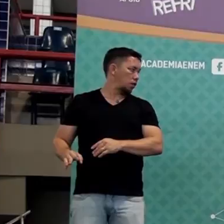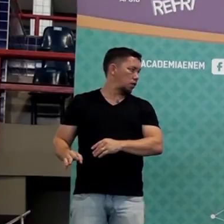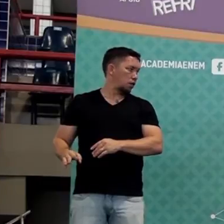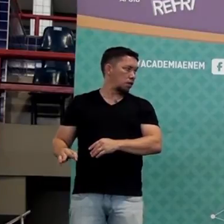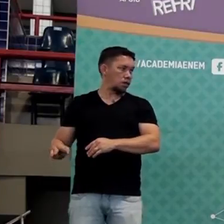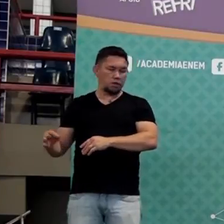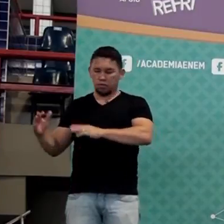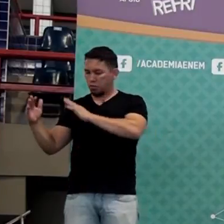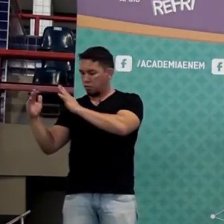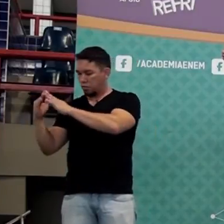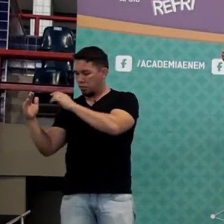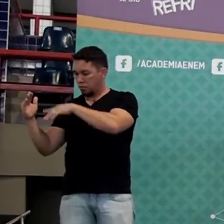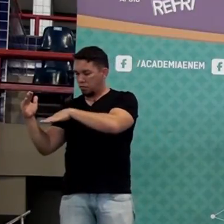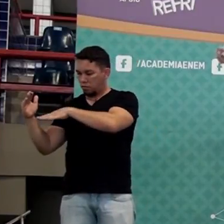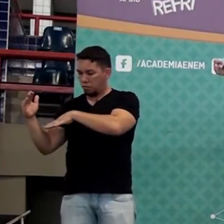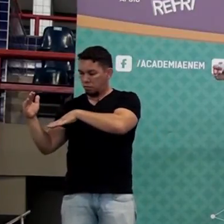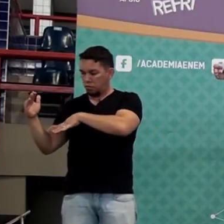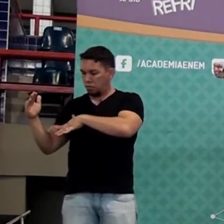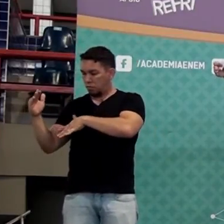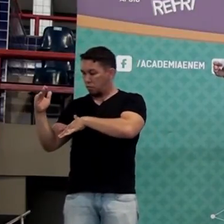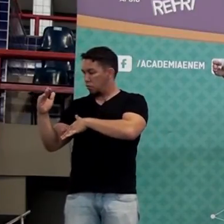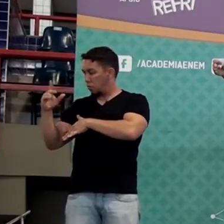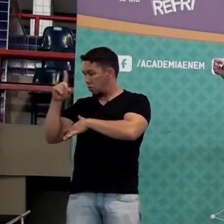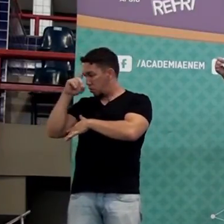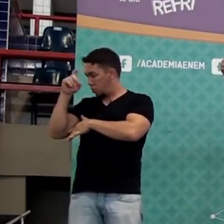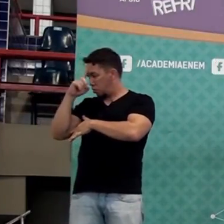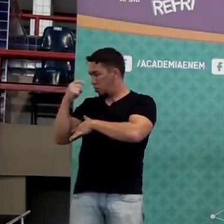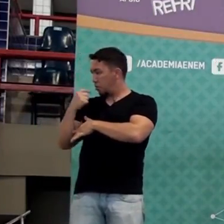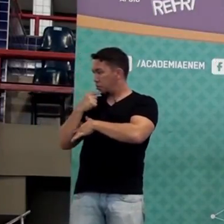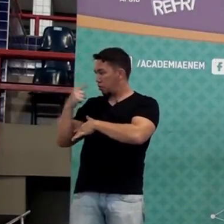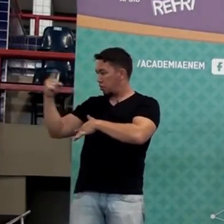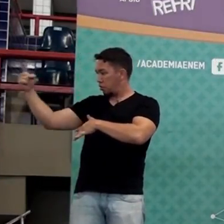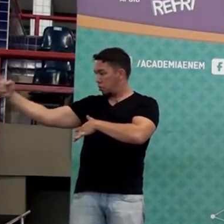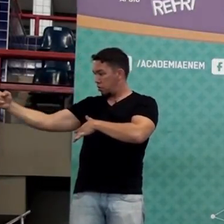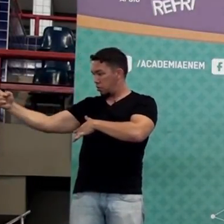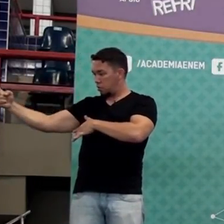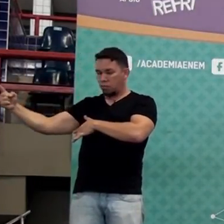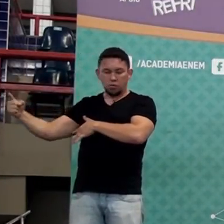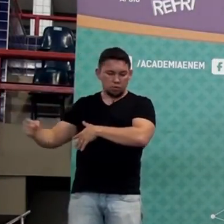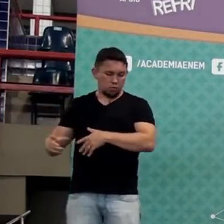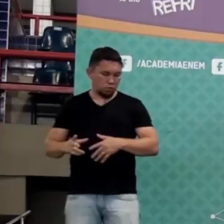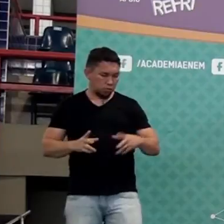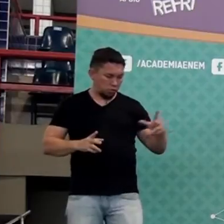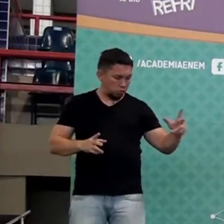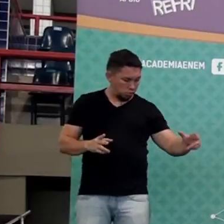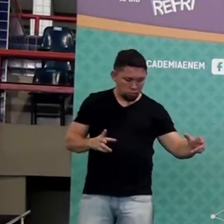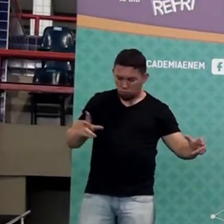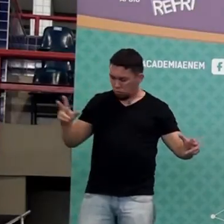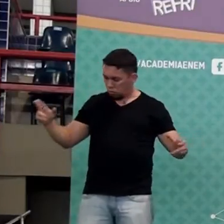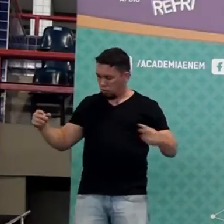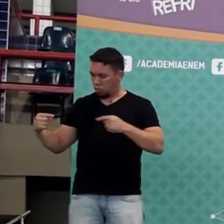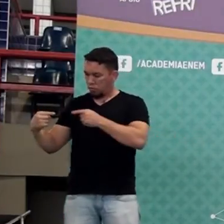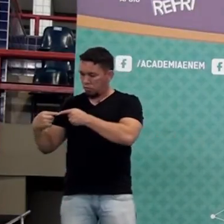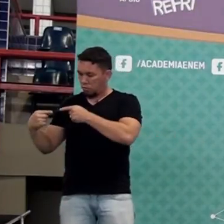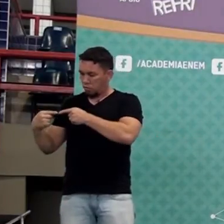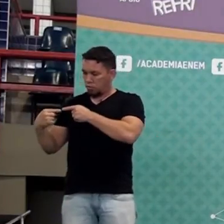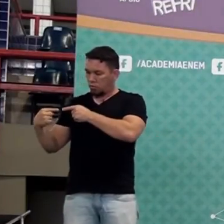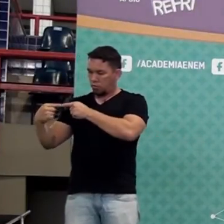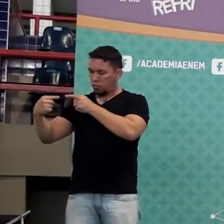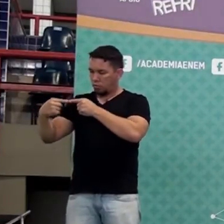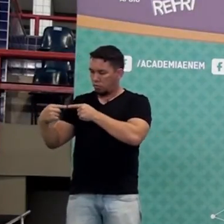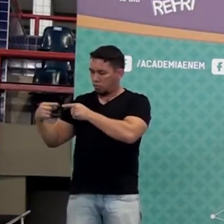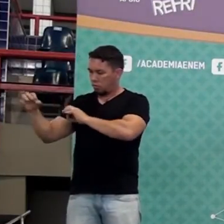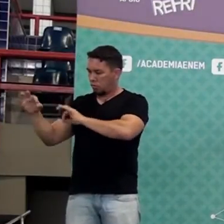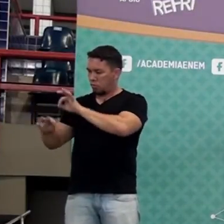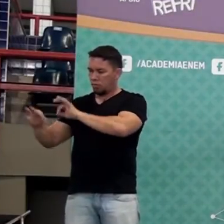na minha casa, e tem um hospital a 2 quarteirões da minha casa, na nova cidade vai ter um hospital a 2 quarteirões da minha